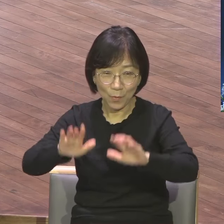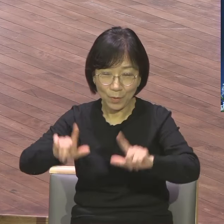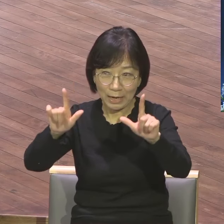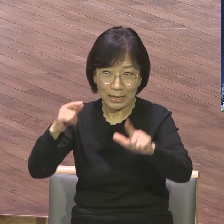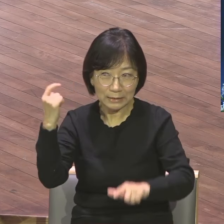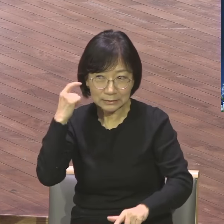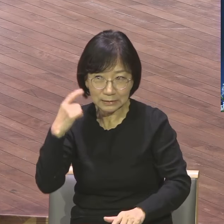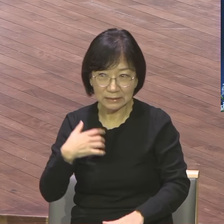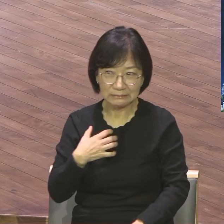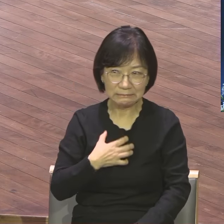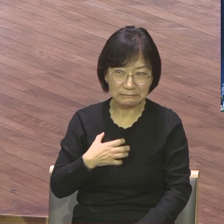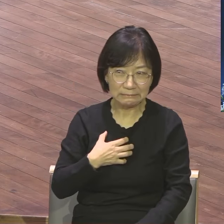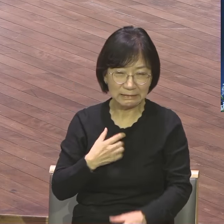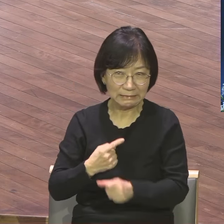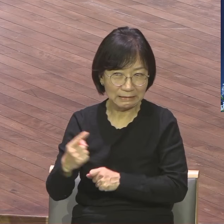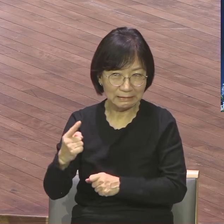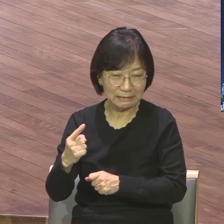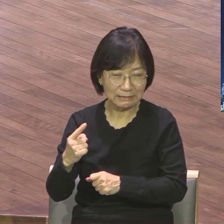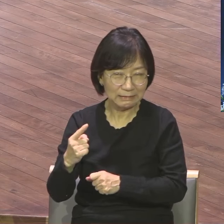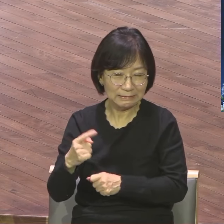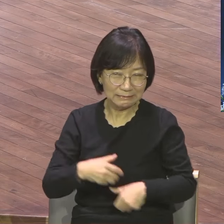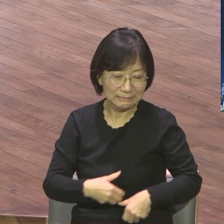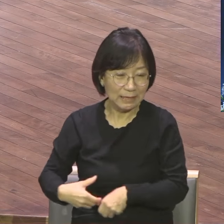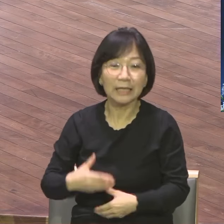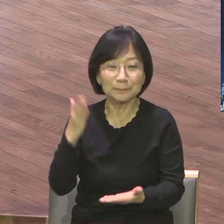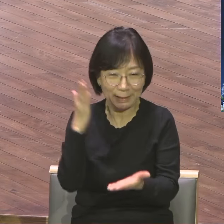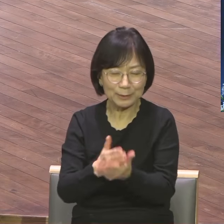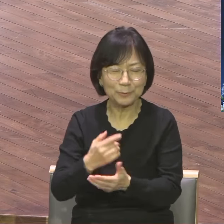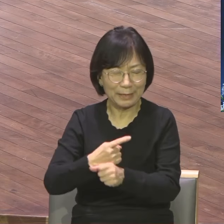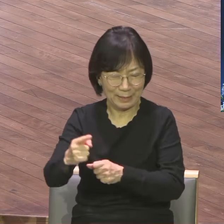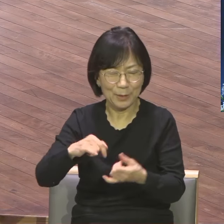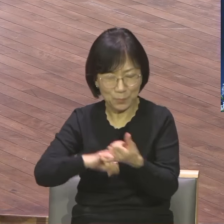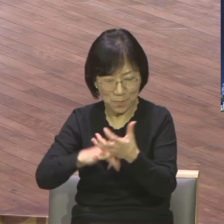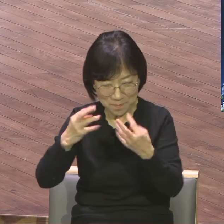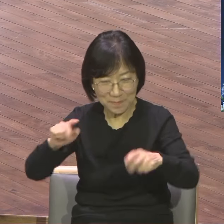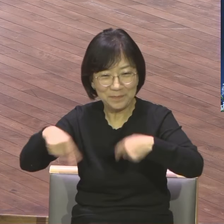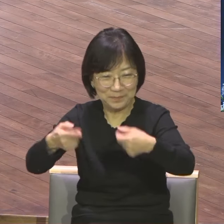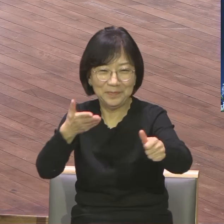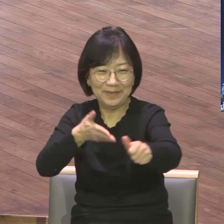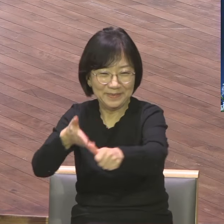주시기를 바랍니다. 오늘은 성금요일입니다.